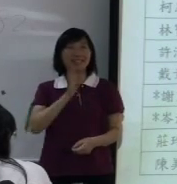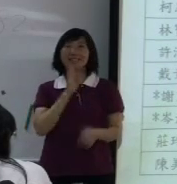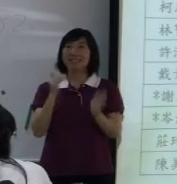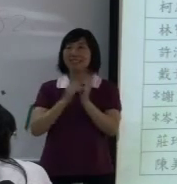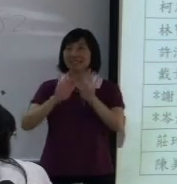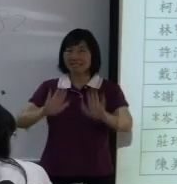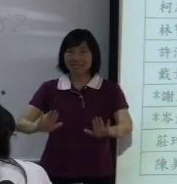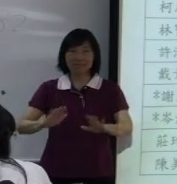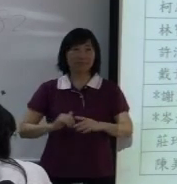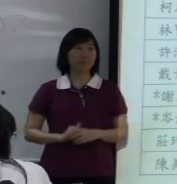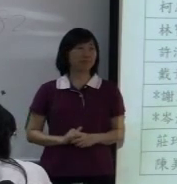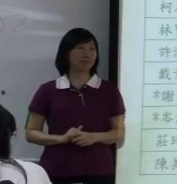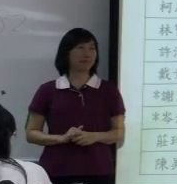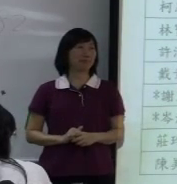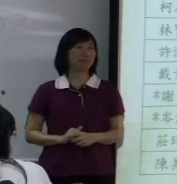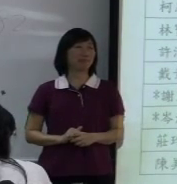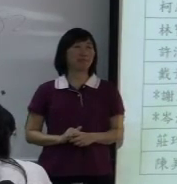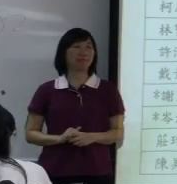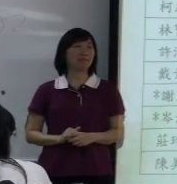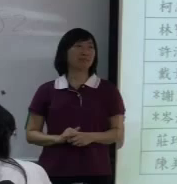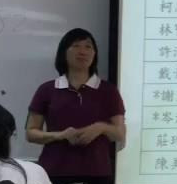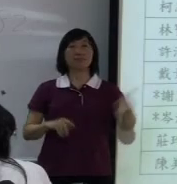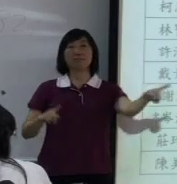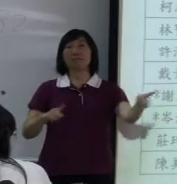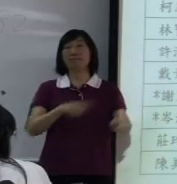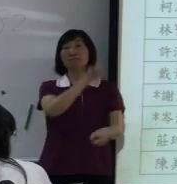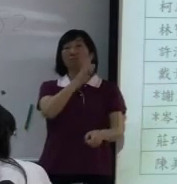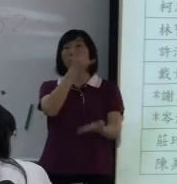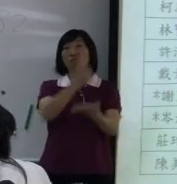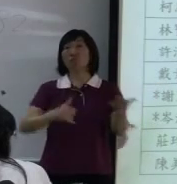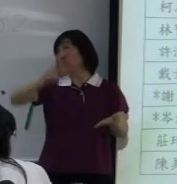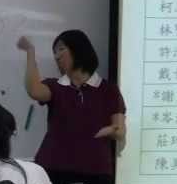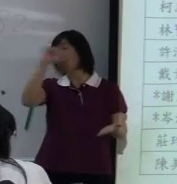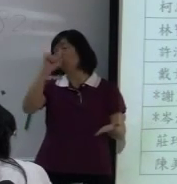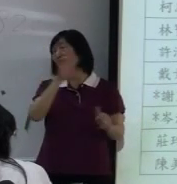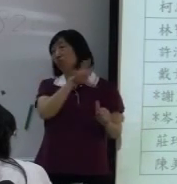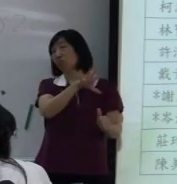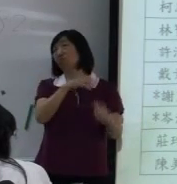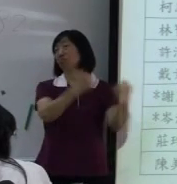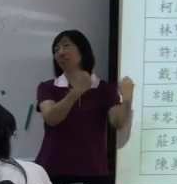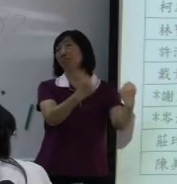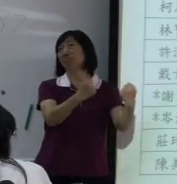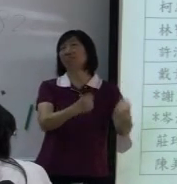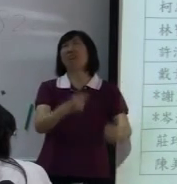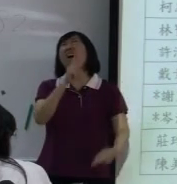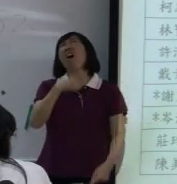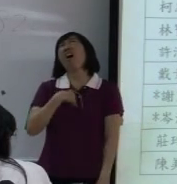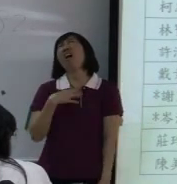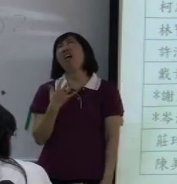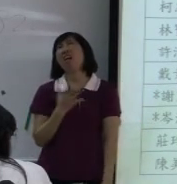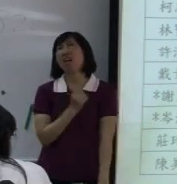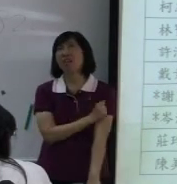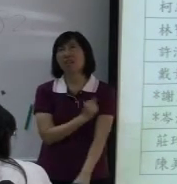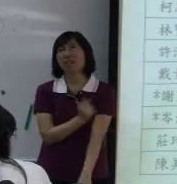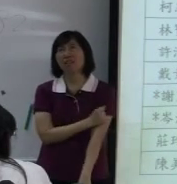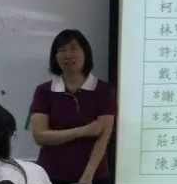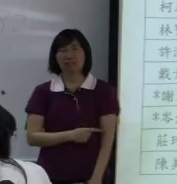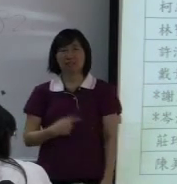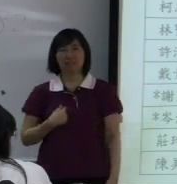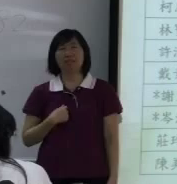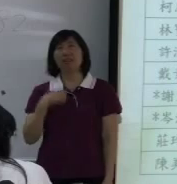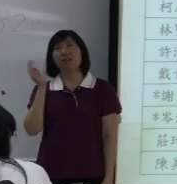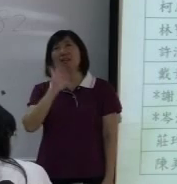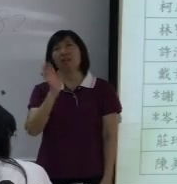到现在，他们还不让我退休，已经师生力竭了，师生力竭